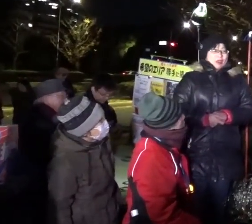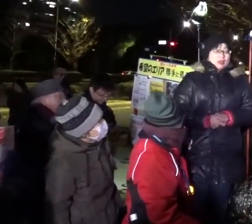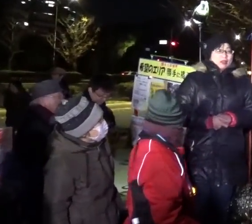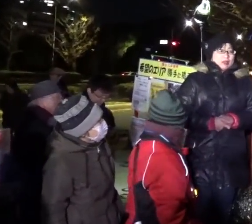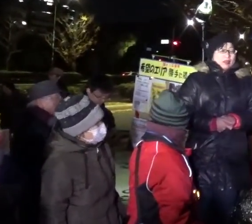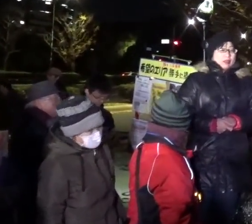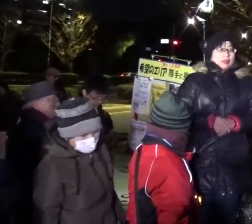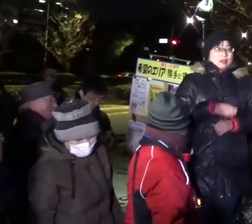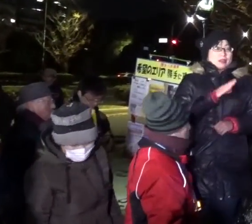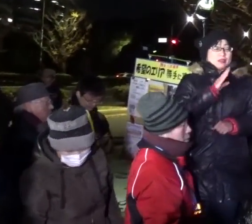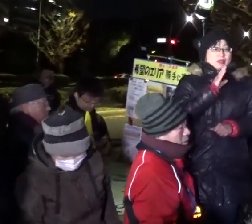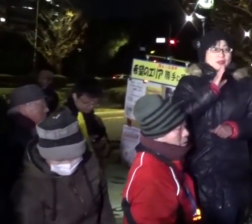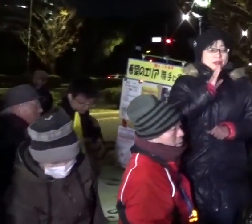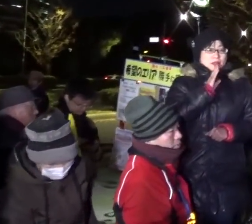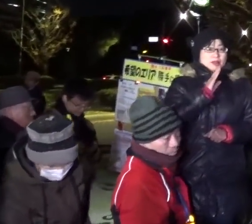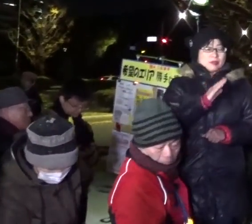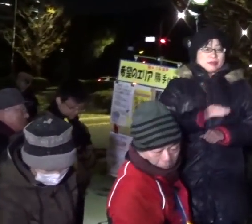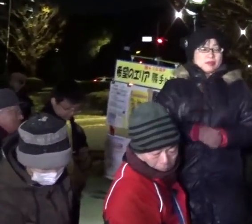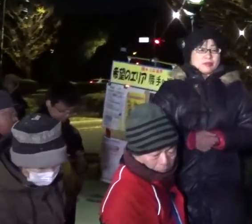本当に